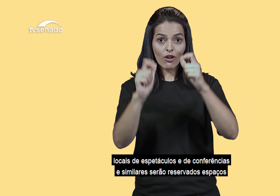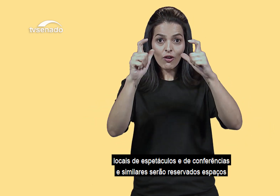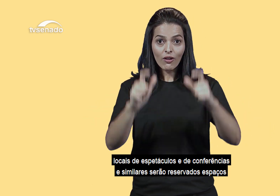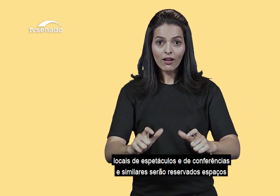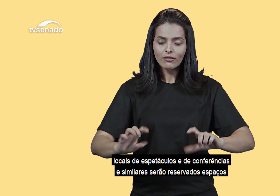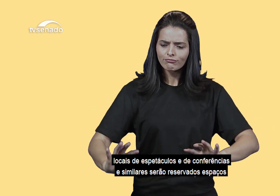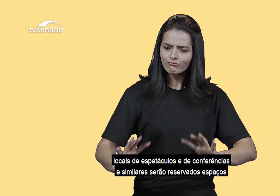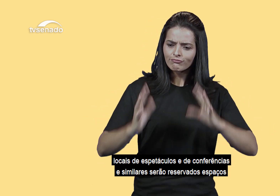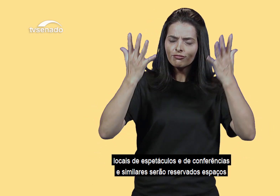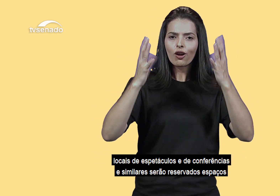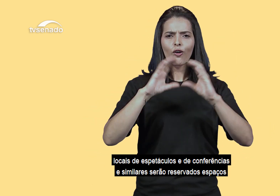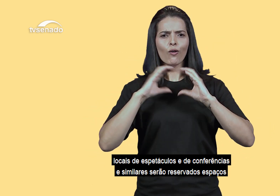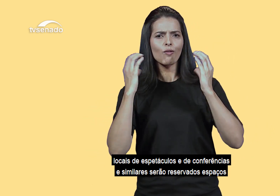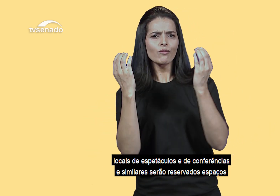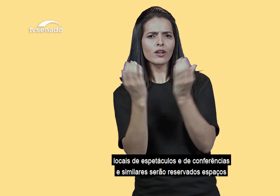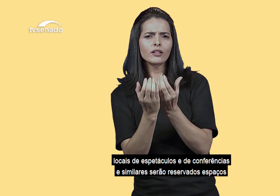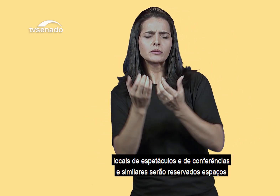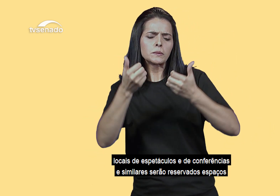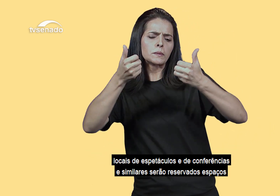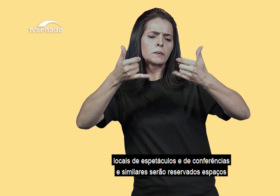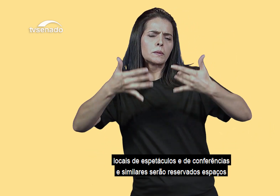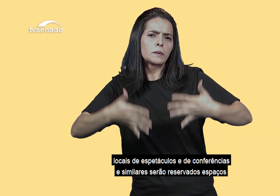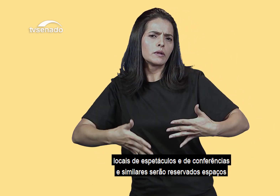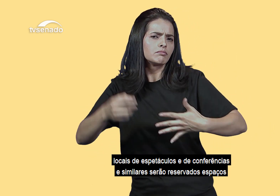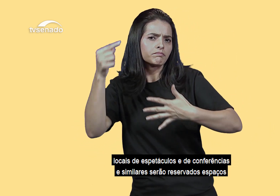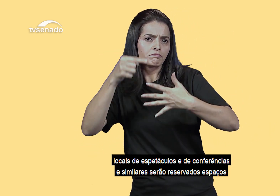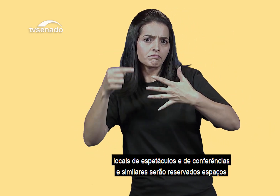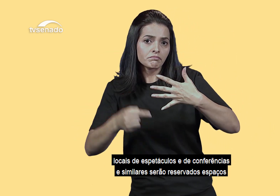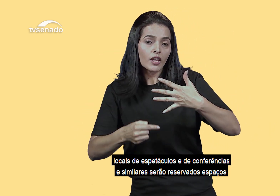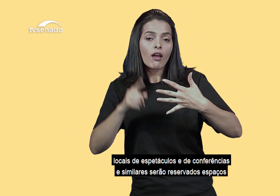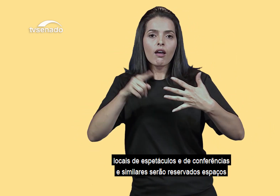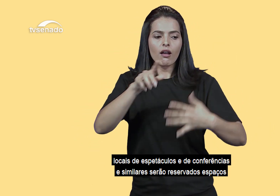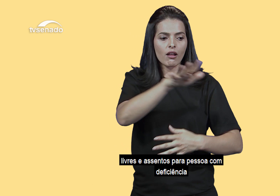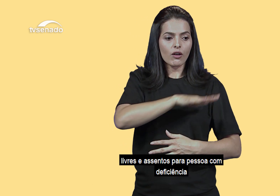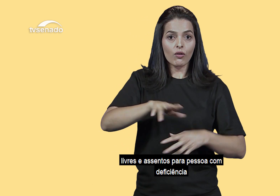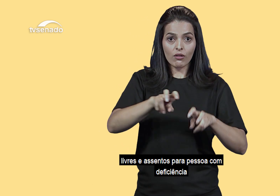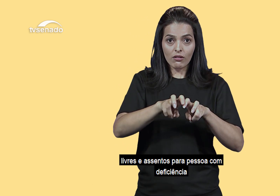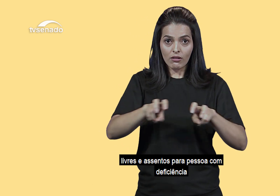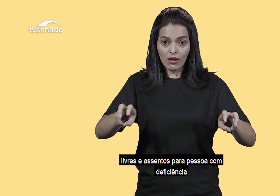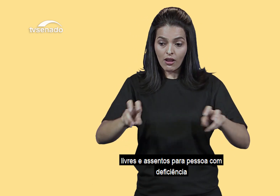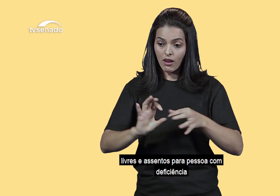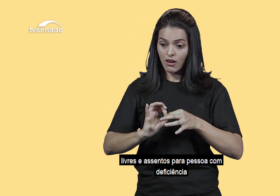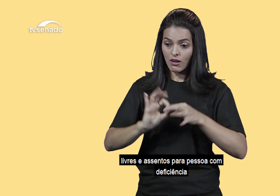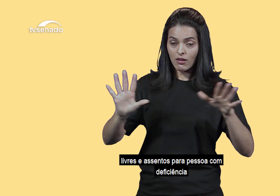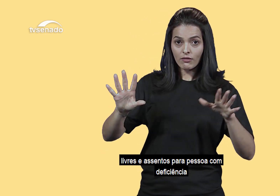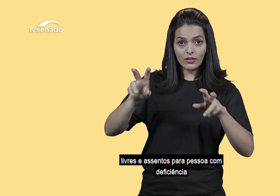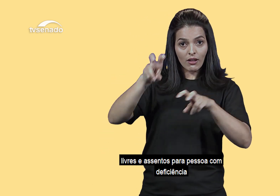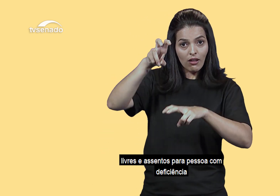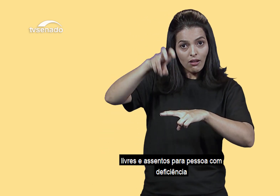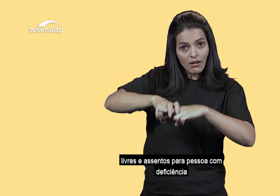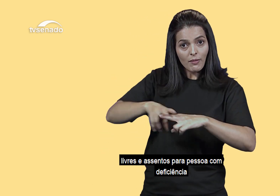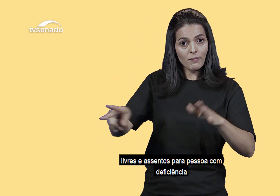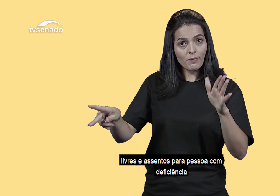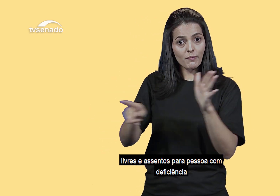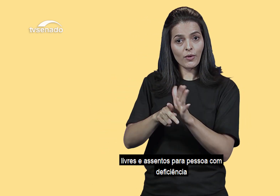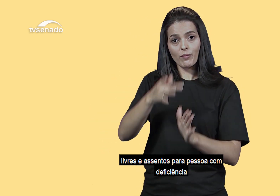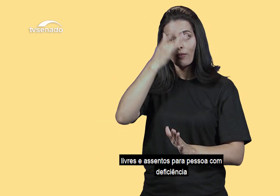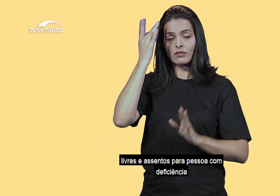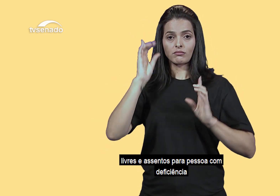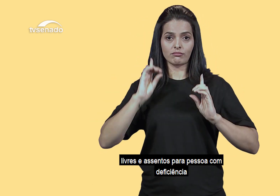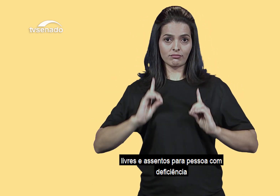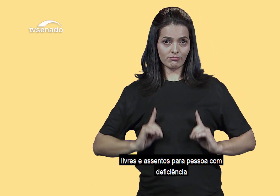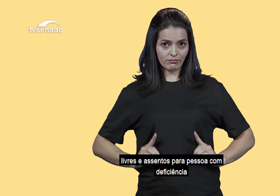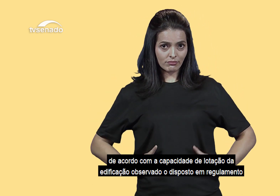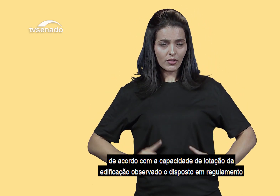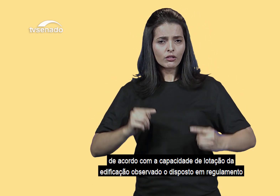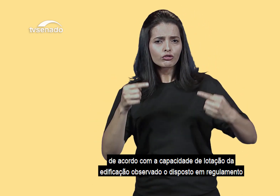locais de espetáculos e de conferências e similares, serão reservados espaços livres e assentos para pessoa com